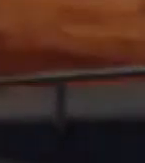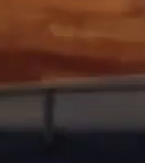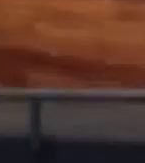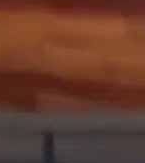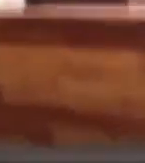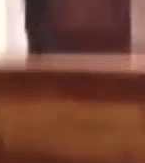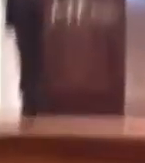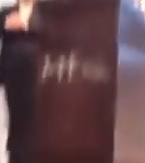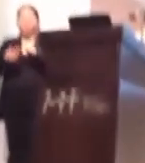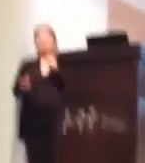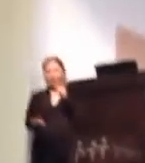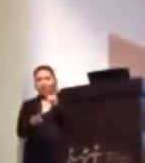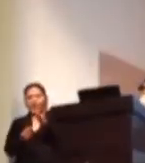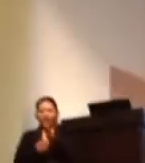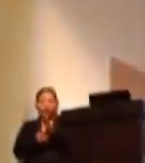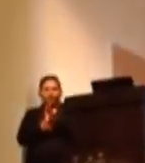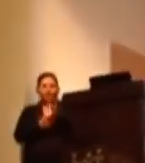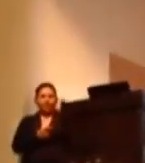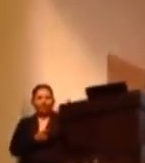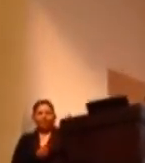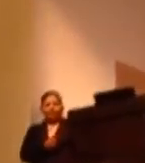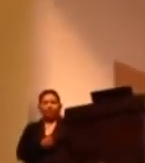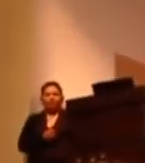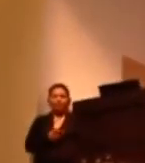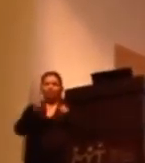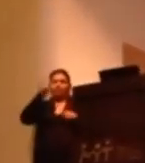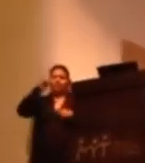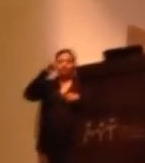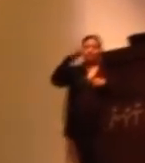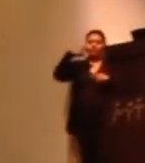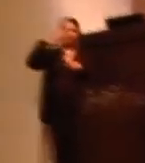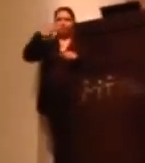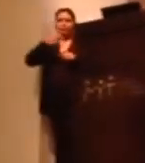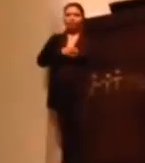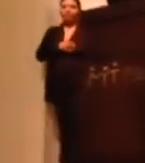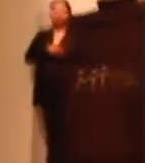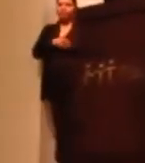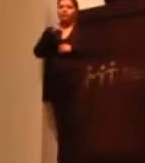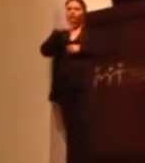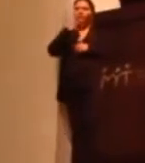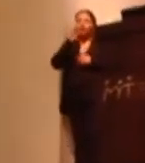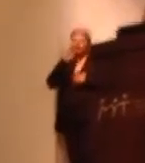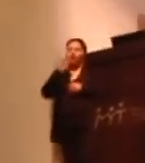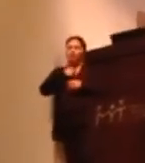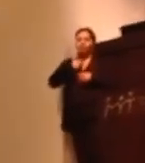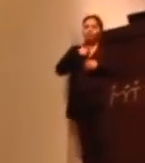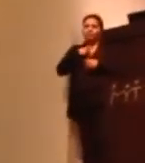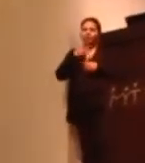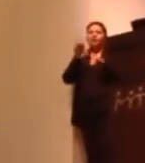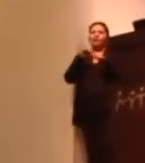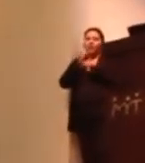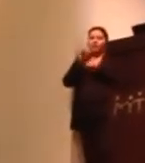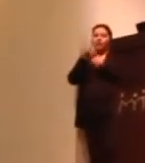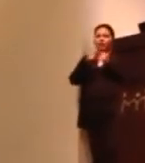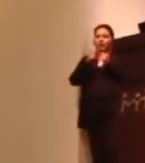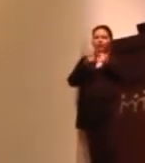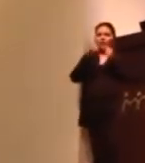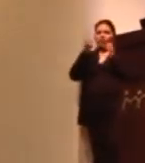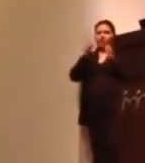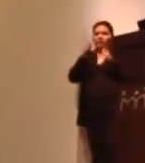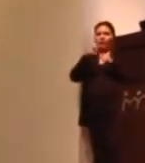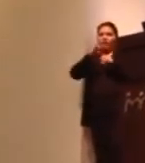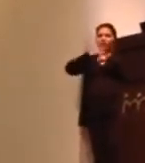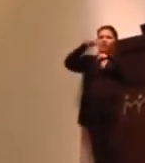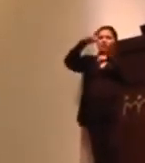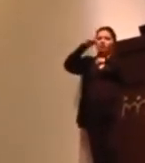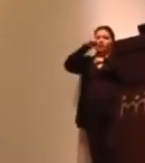así, y cómo afecta en el TDAH, pero a mí me gustaría que nos hablaras un poquito de dónde están la mayoría